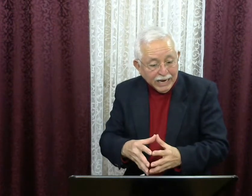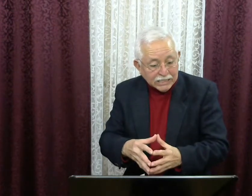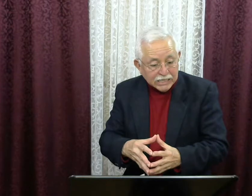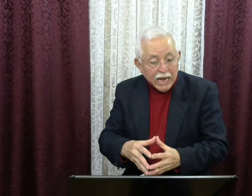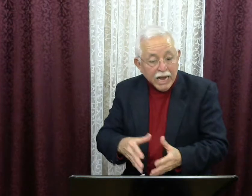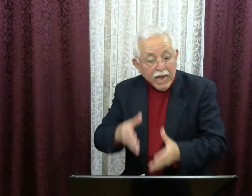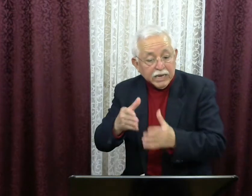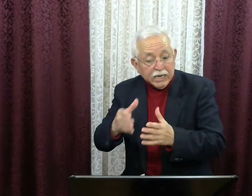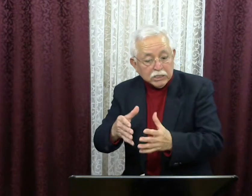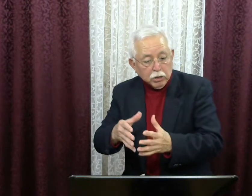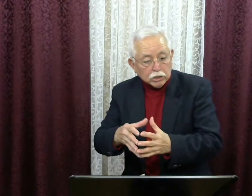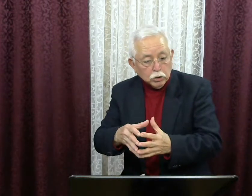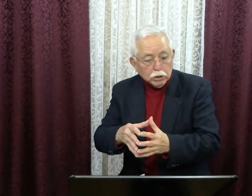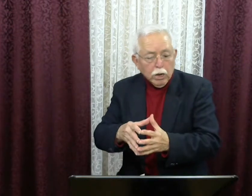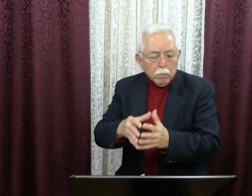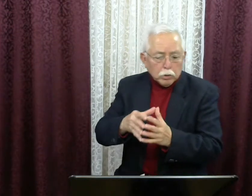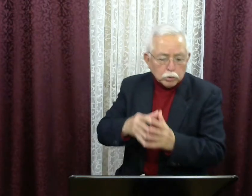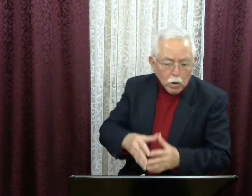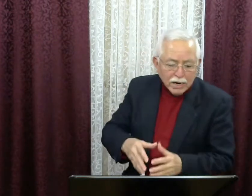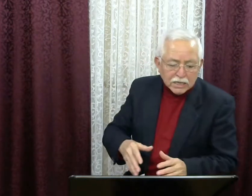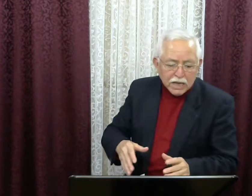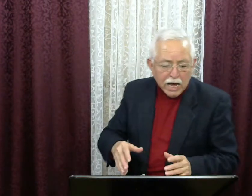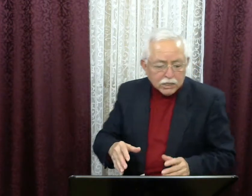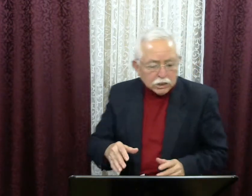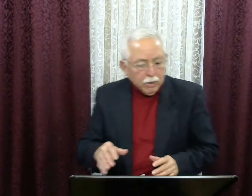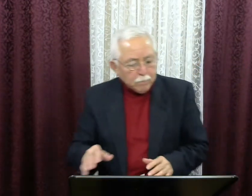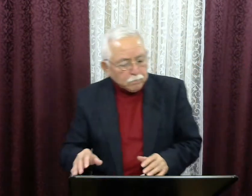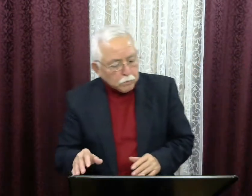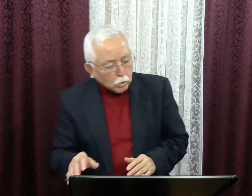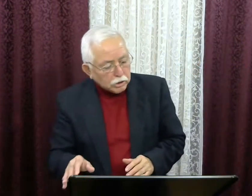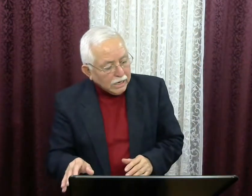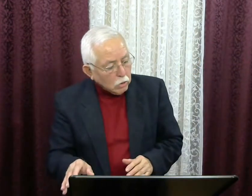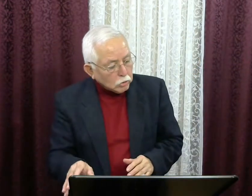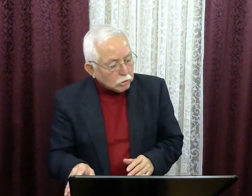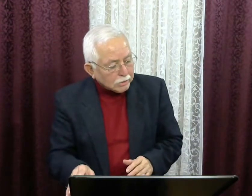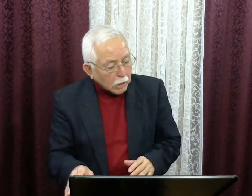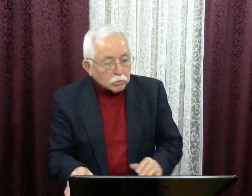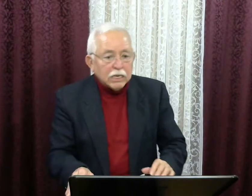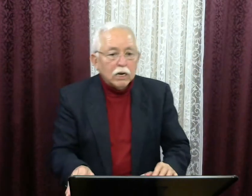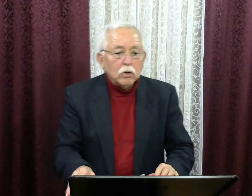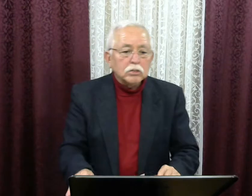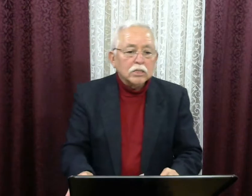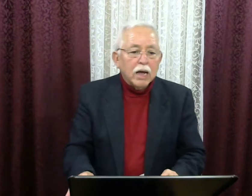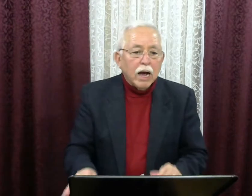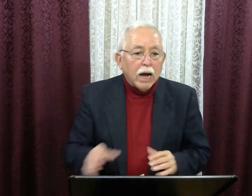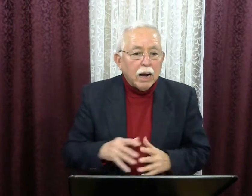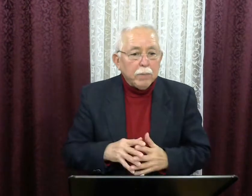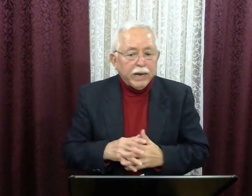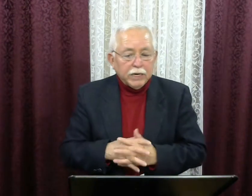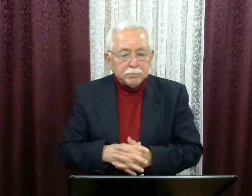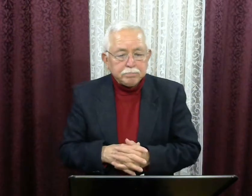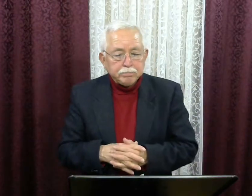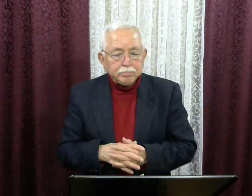en la iglesia en Cristo Jesús por todas las edades, por los siglos de los siglos. Amén.